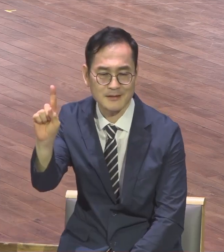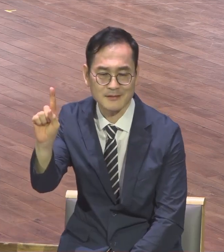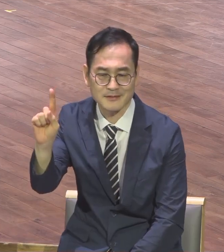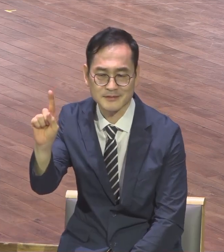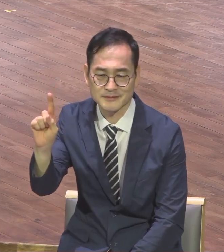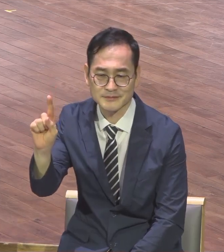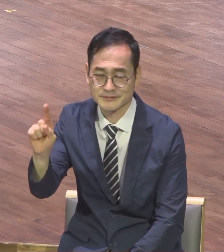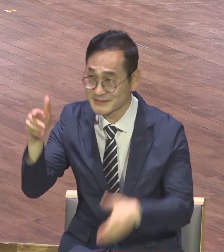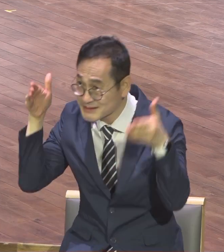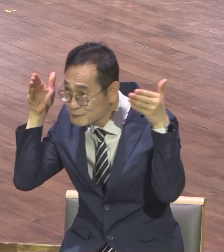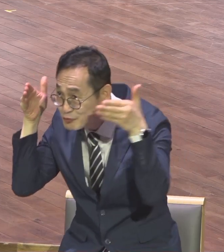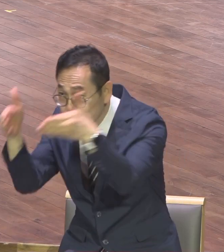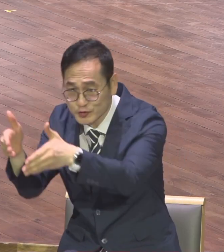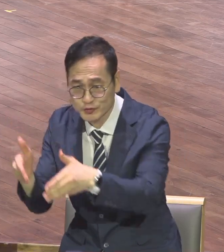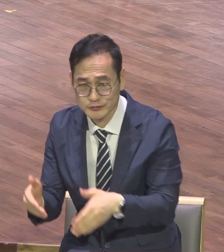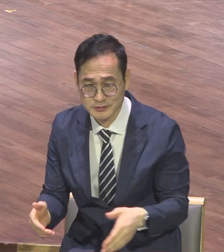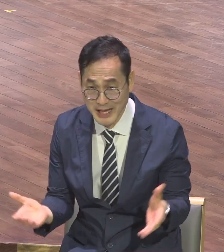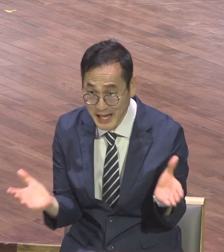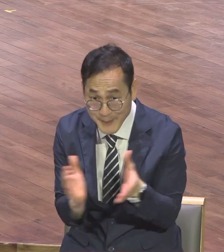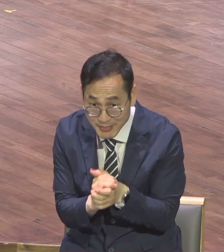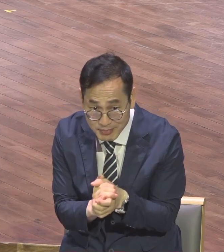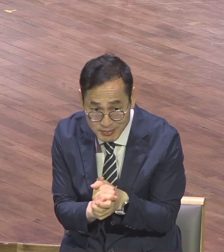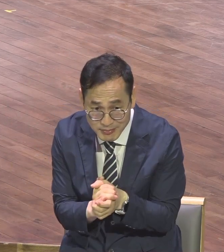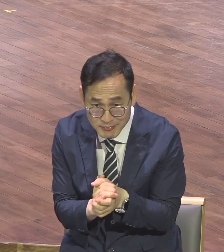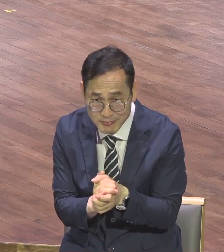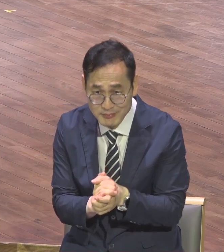올인 안 하고 싶지. 무서워 무서워.